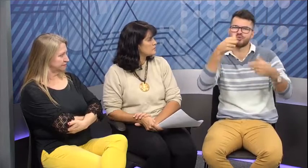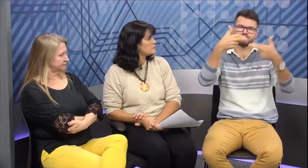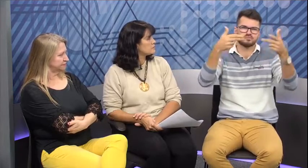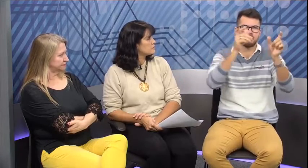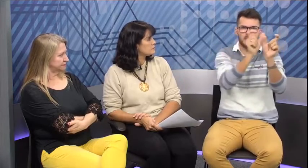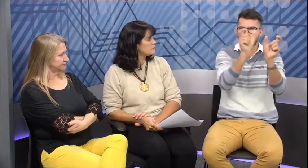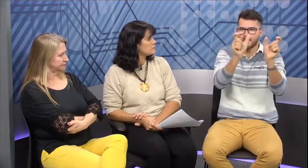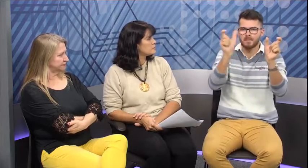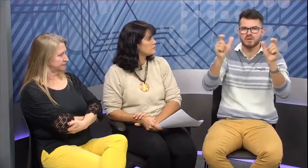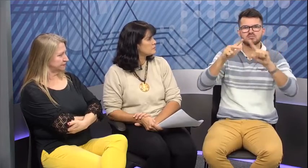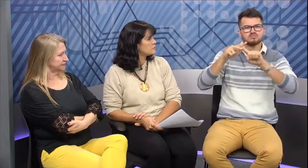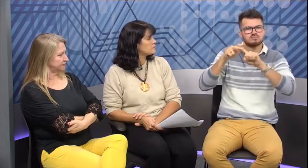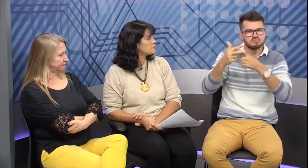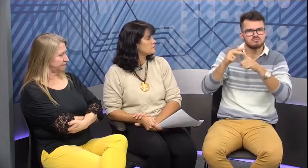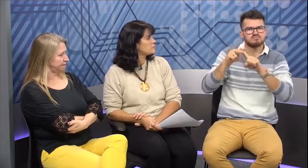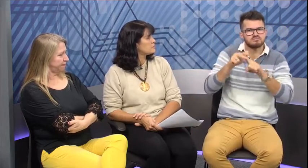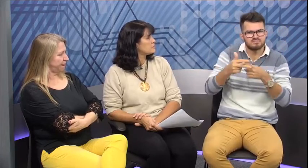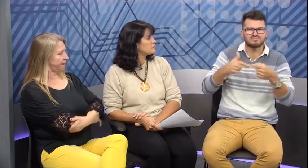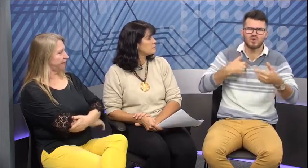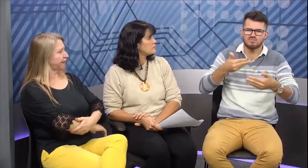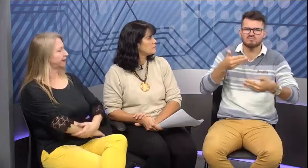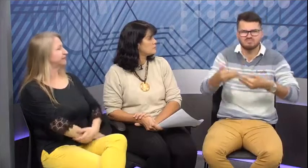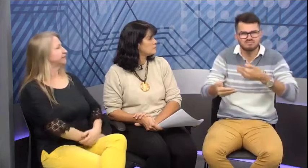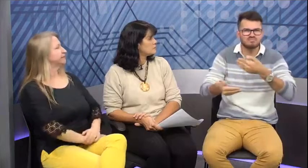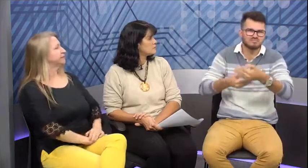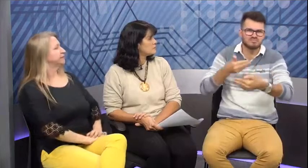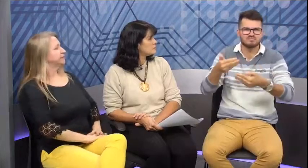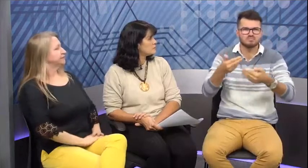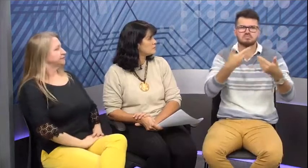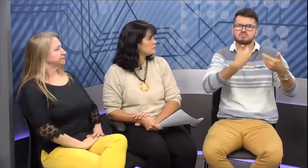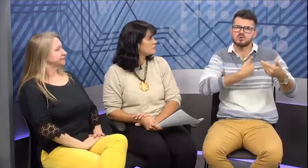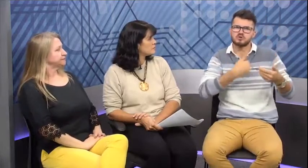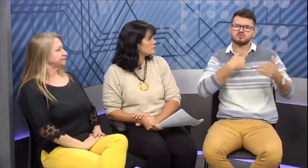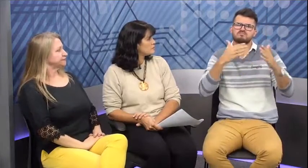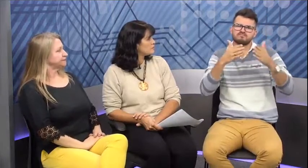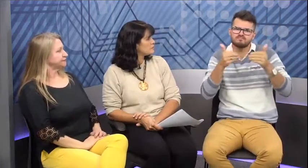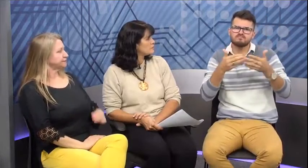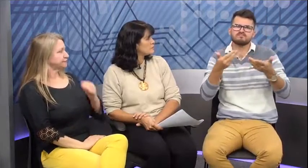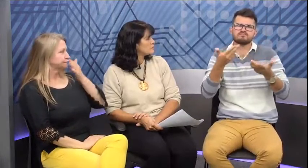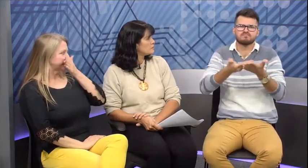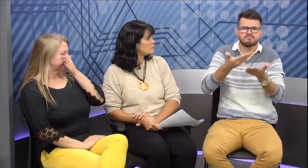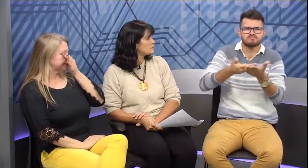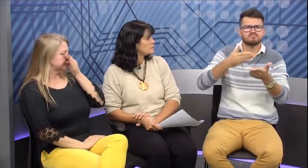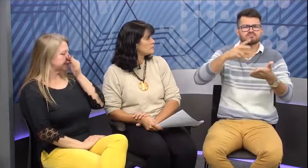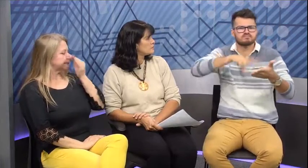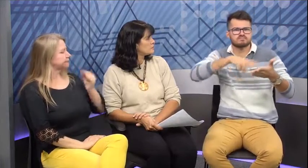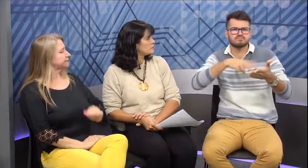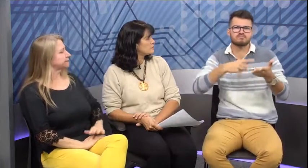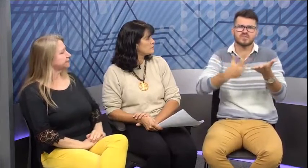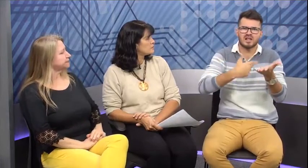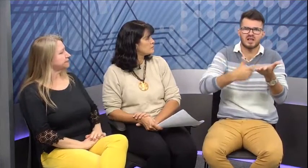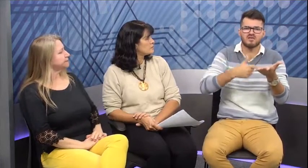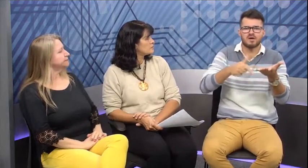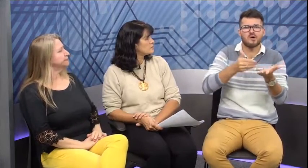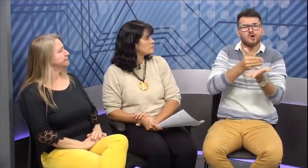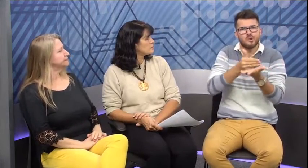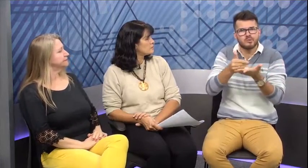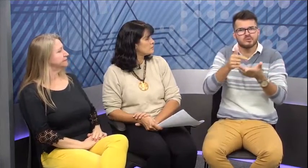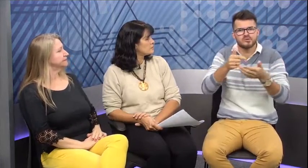né, mostrando, olha, aqui é verbos, aqui são substantivos, enfim. Então, e o professor sempre pedindo, né, para que